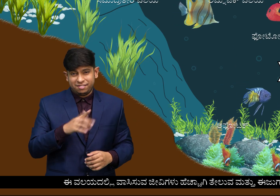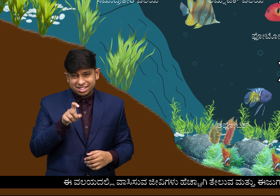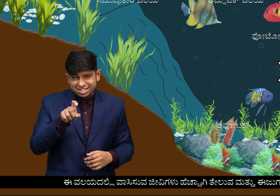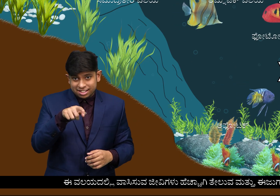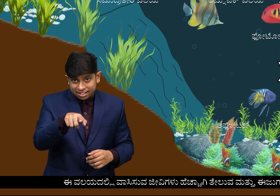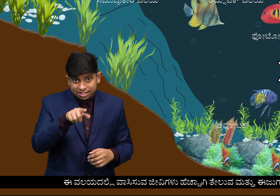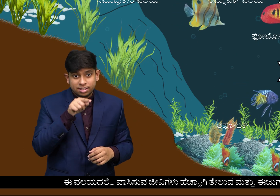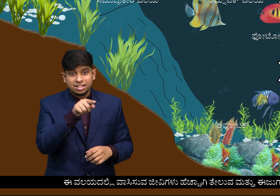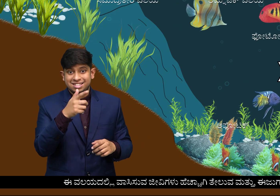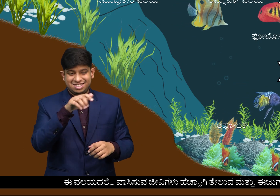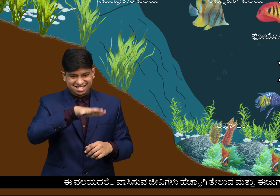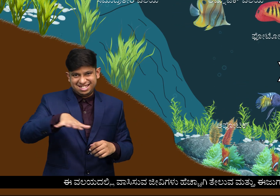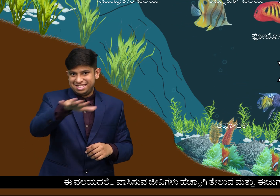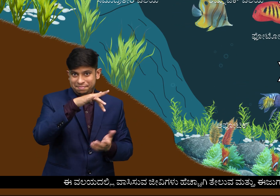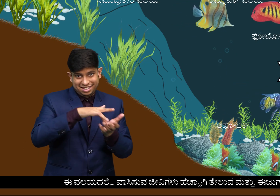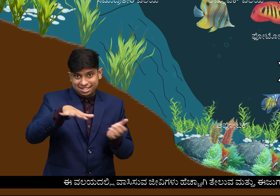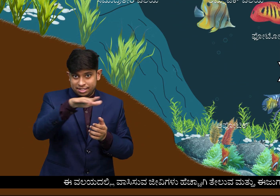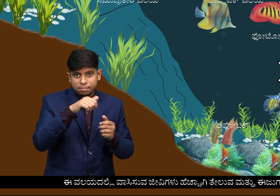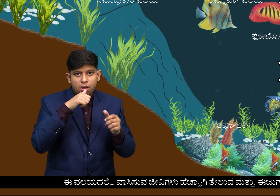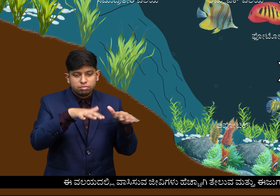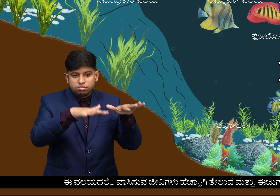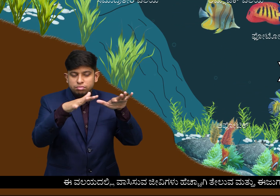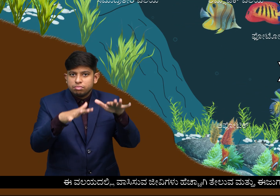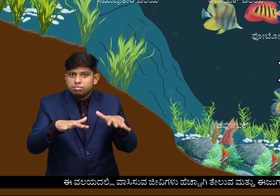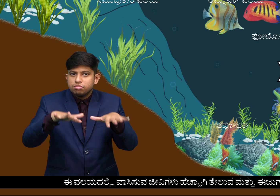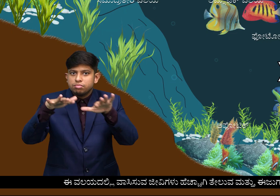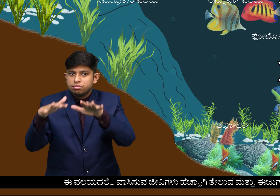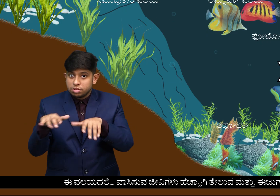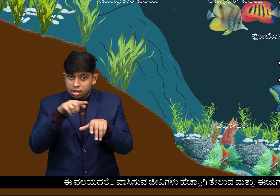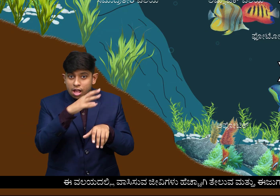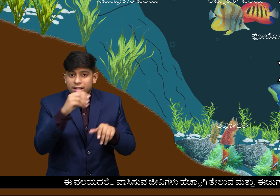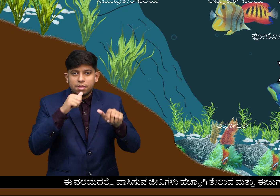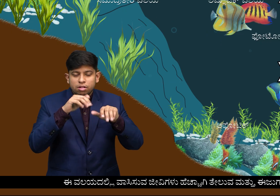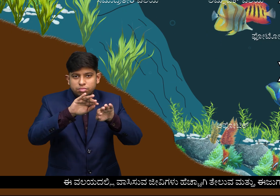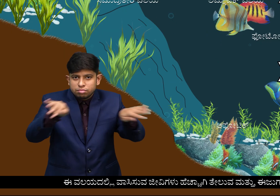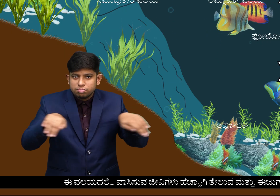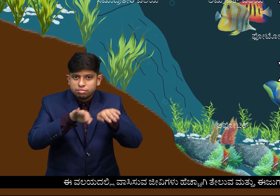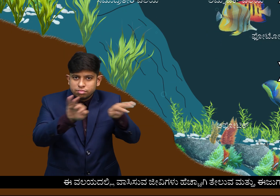ಈ ವಲಯದಲ್ಲಿ ವಾಸಿಸುವ ಜೀವಿಗಳು ಹೆಚ್ಚಾಗಿ ತೇಲುವ ಮತ್ತು ಈಜುಗಾರರು.